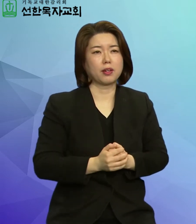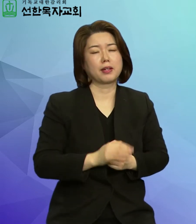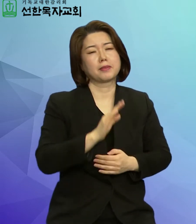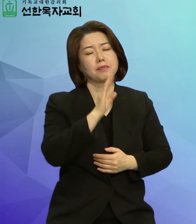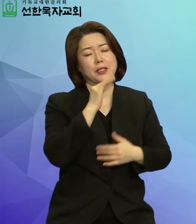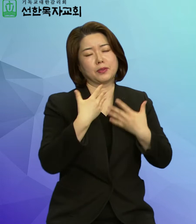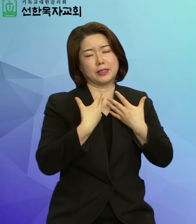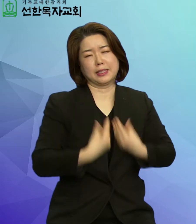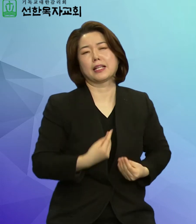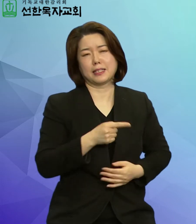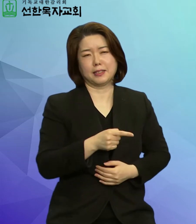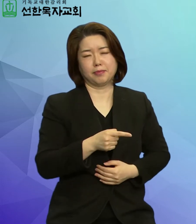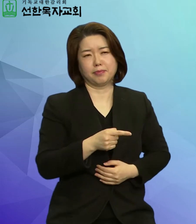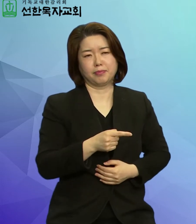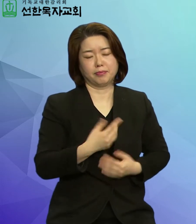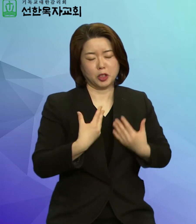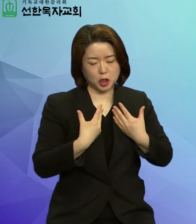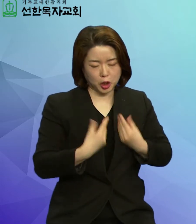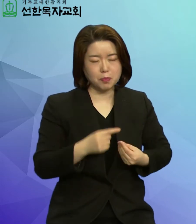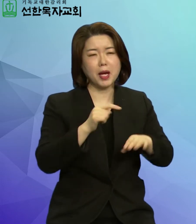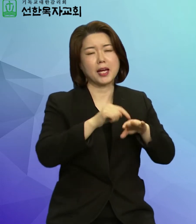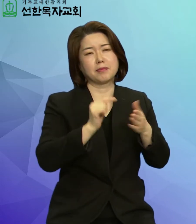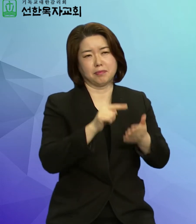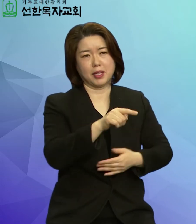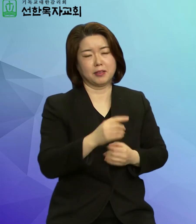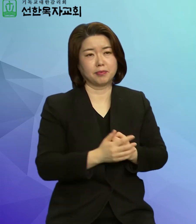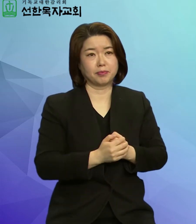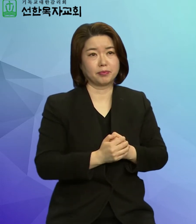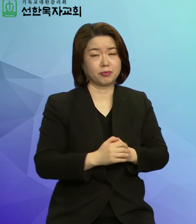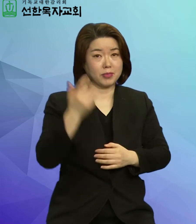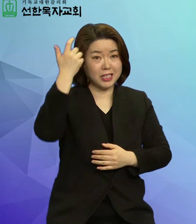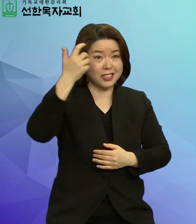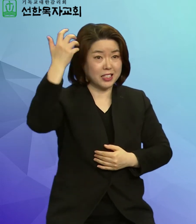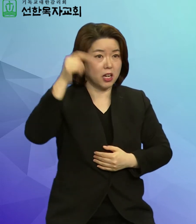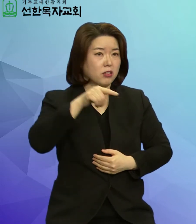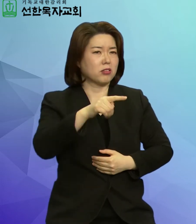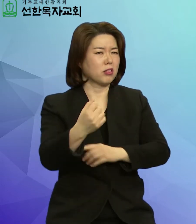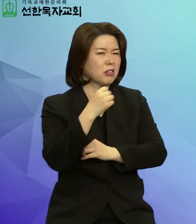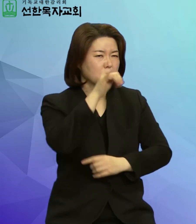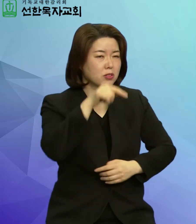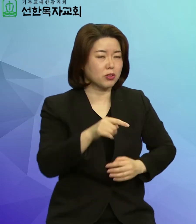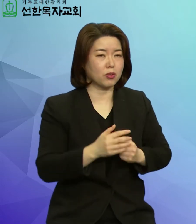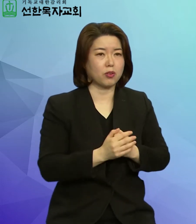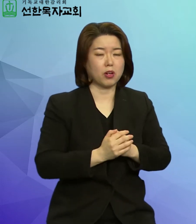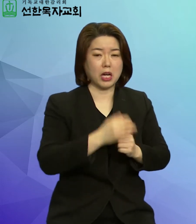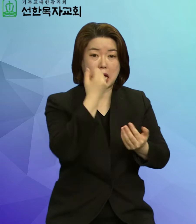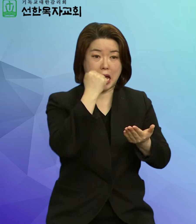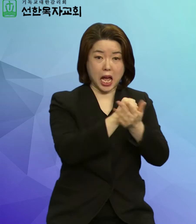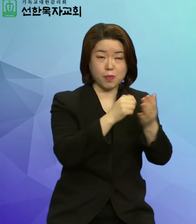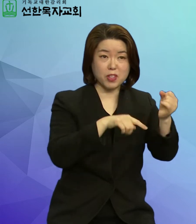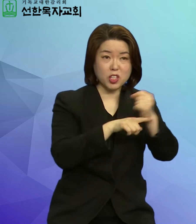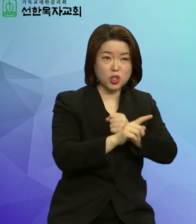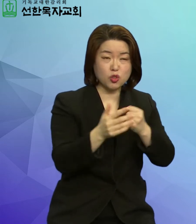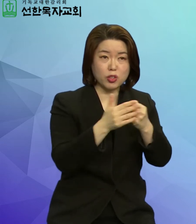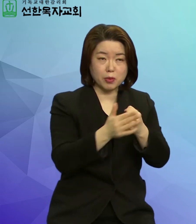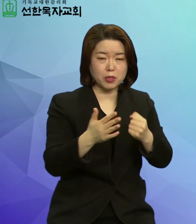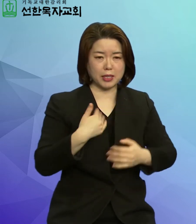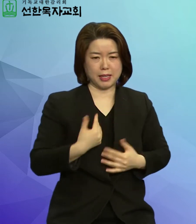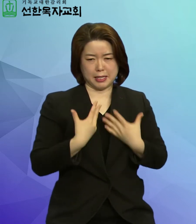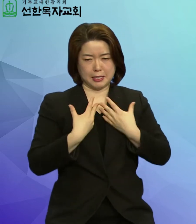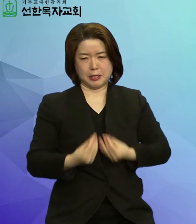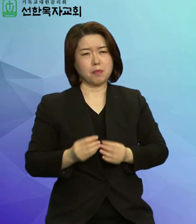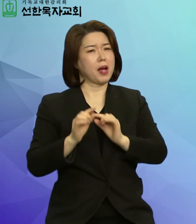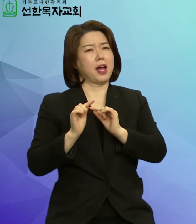바로 낙심하는 겁니다. 절망하는 것. 영적인 힘이 있는 겁니다. 합리적인 이유가